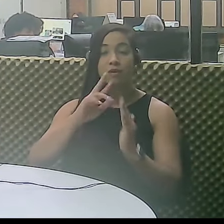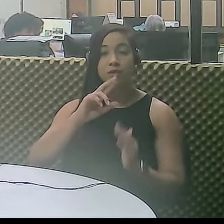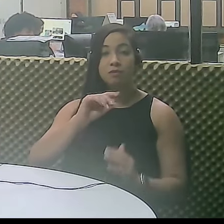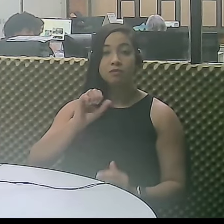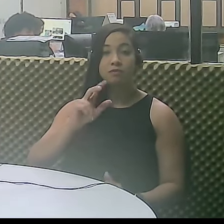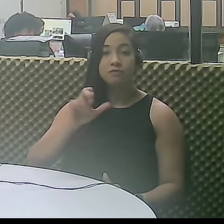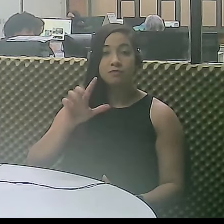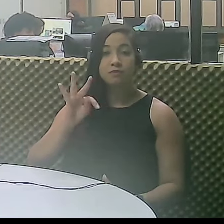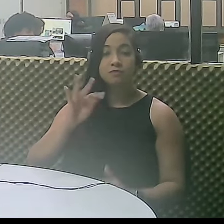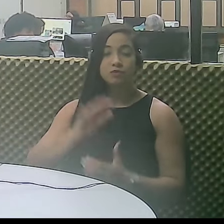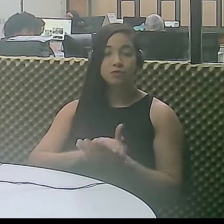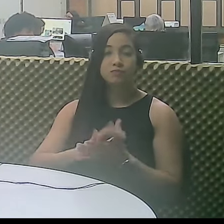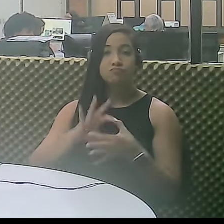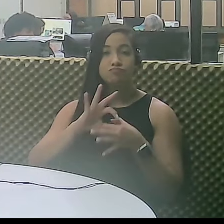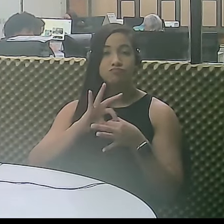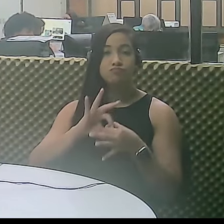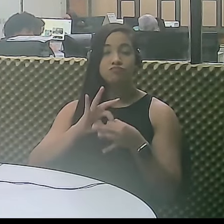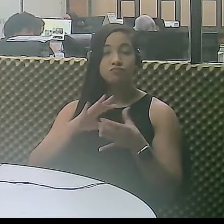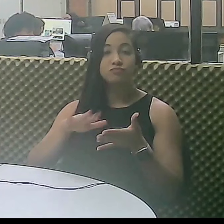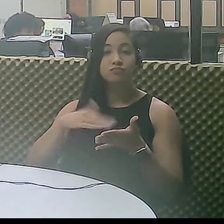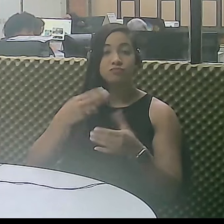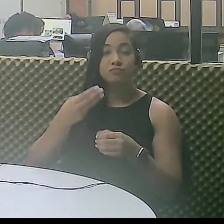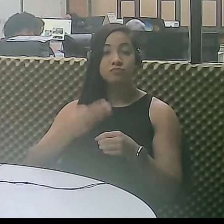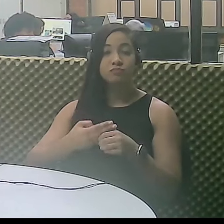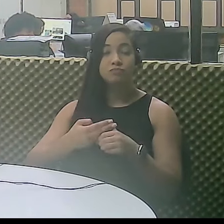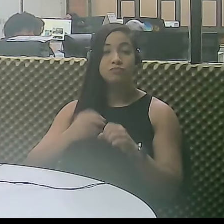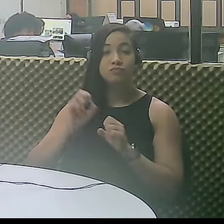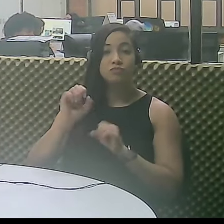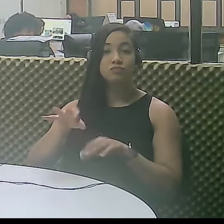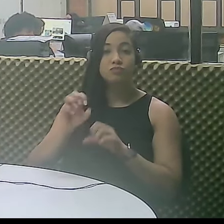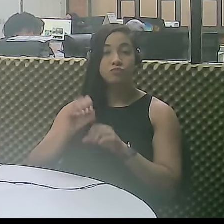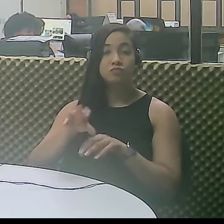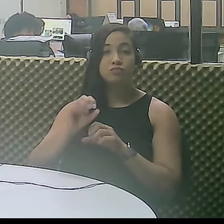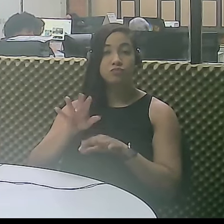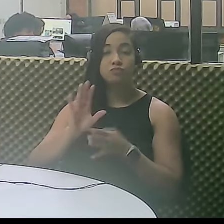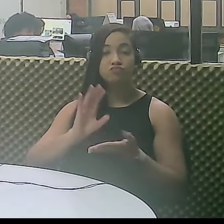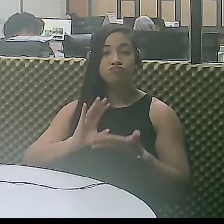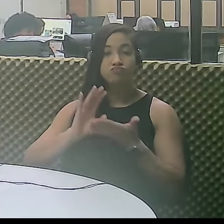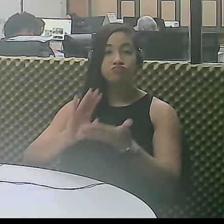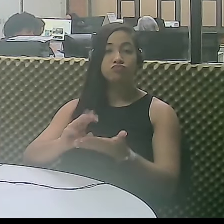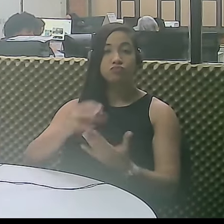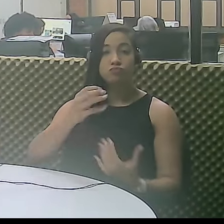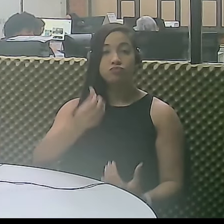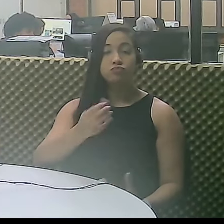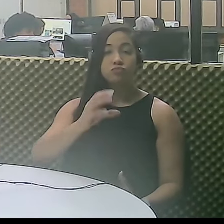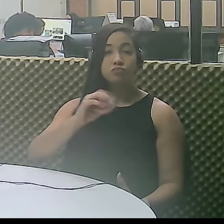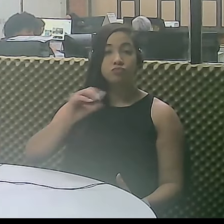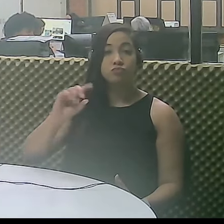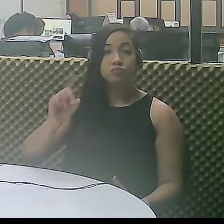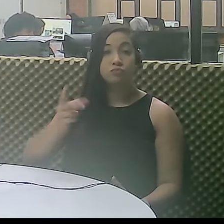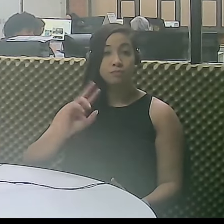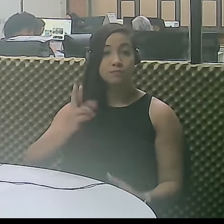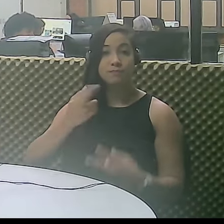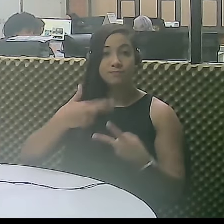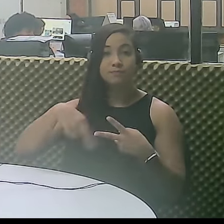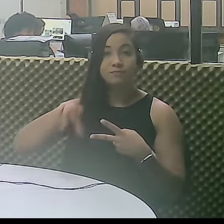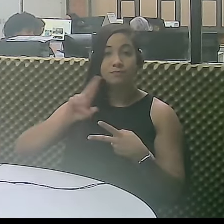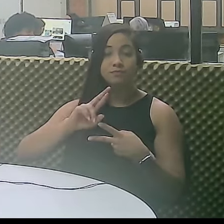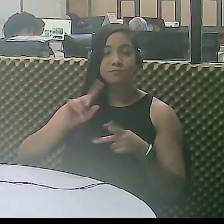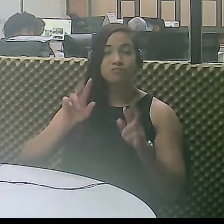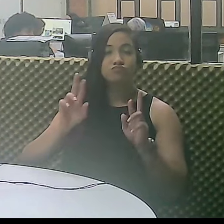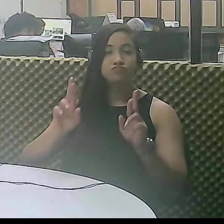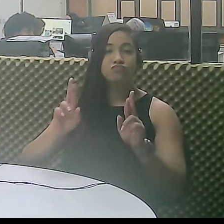Roosevelt. Dentro da parceria, a Secretaria Municipal de Educação investiu em torno de R$ 600 mil em recursos e